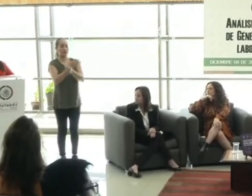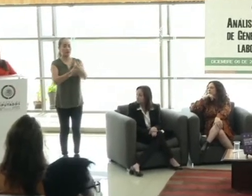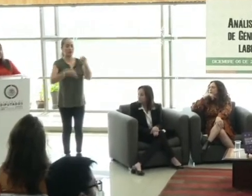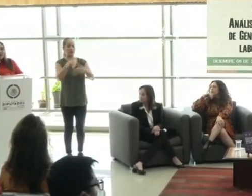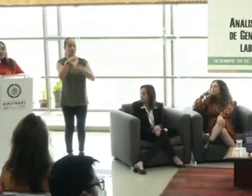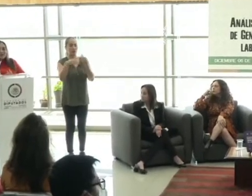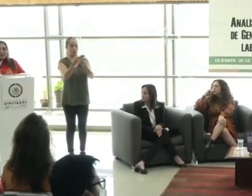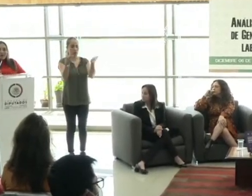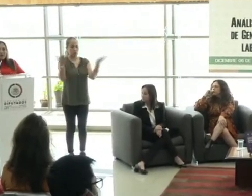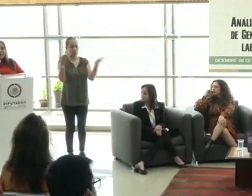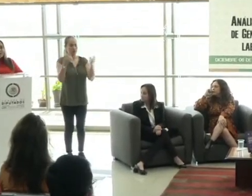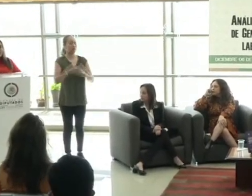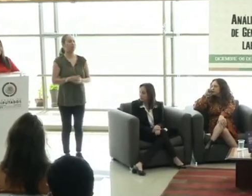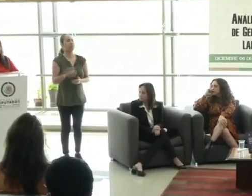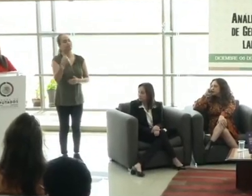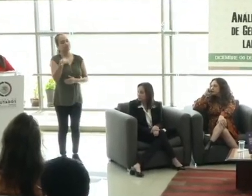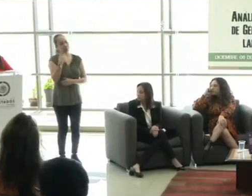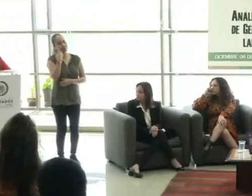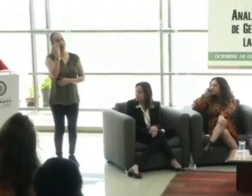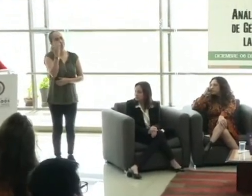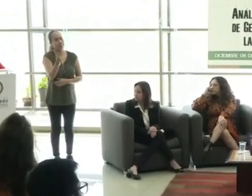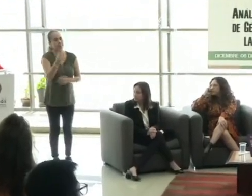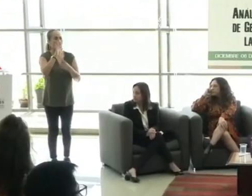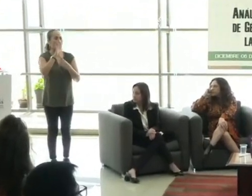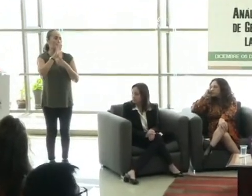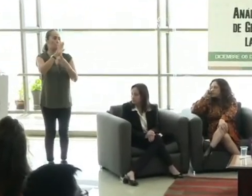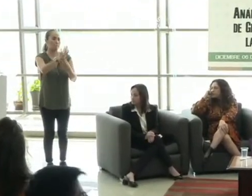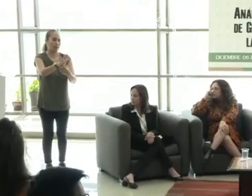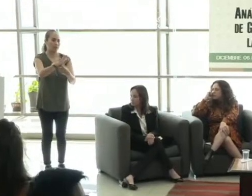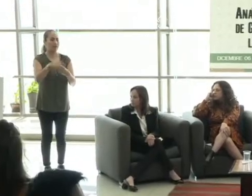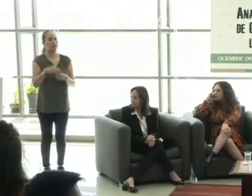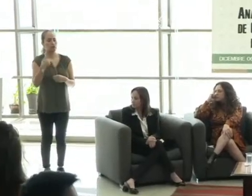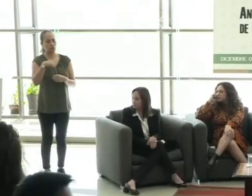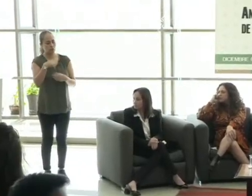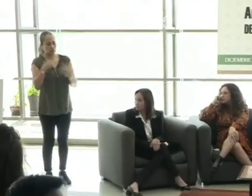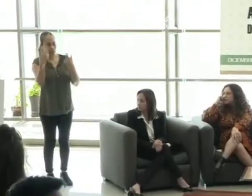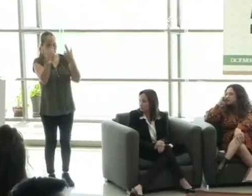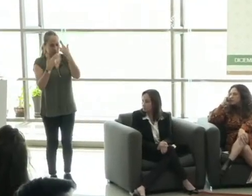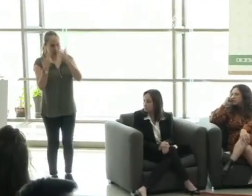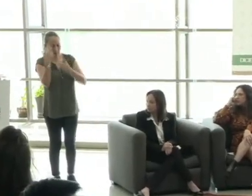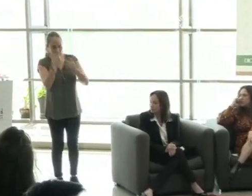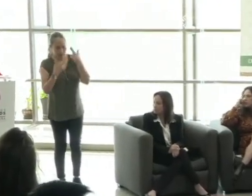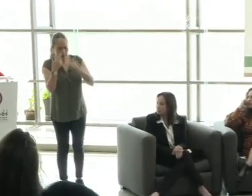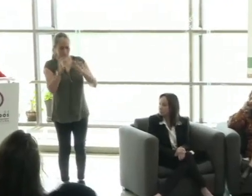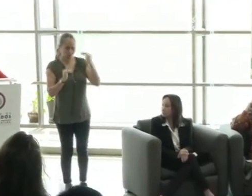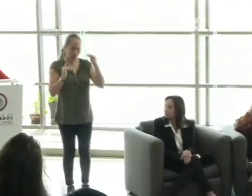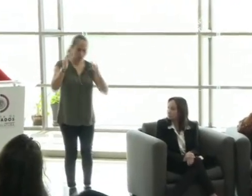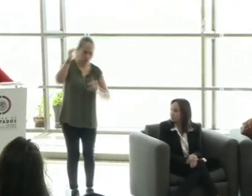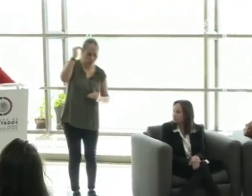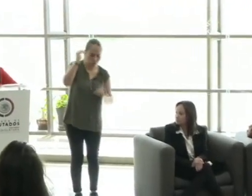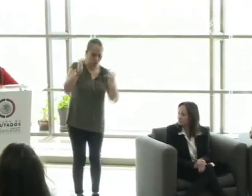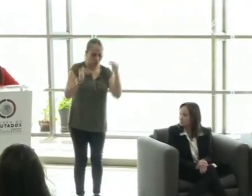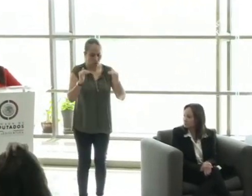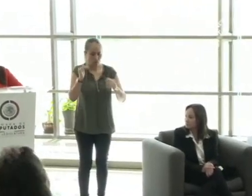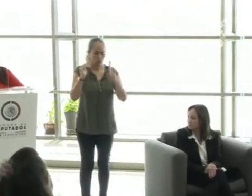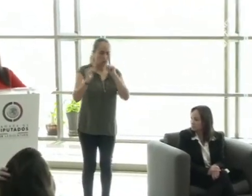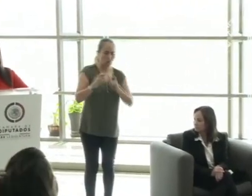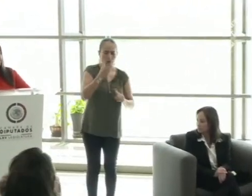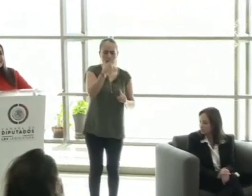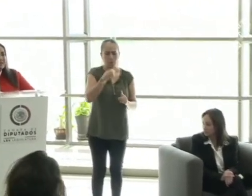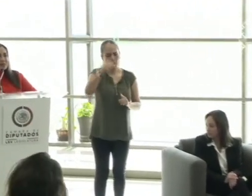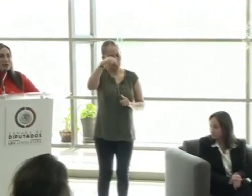Yo quisiera comentar algunos resultados que obtuvimos del análisis y estimación de las brechas de género en el mercado laboral en México